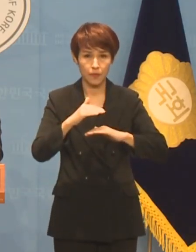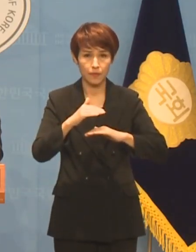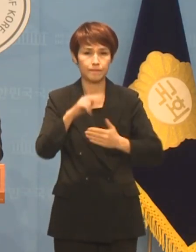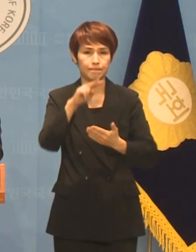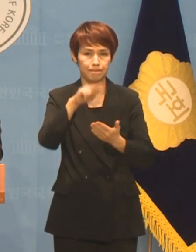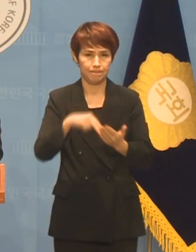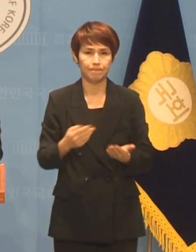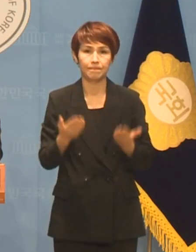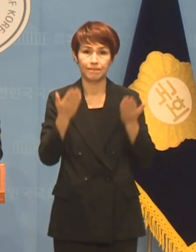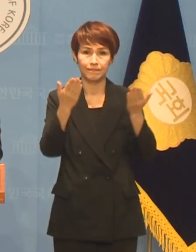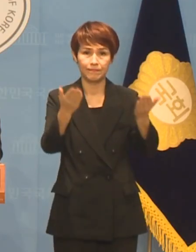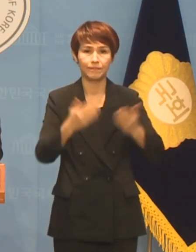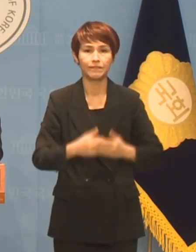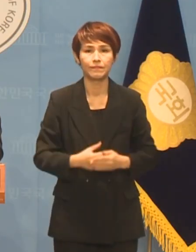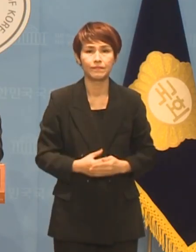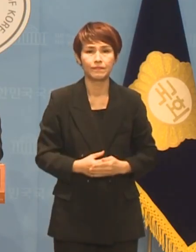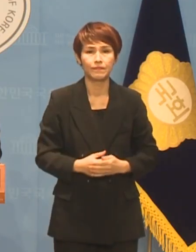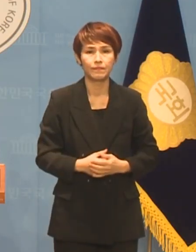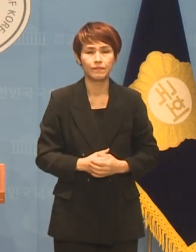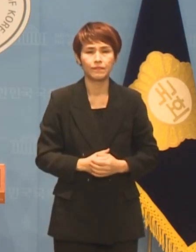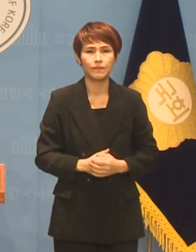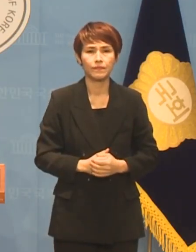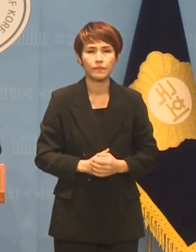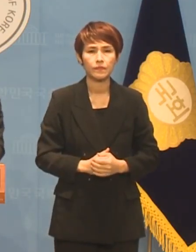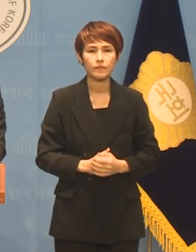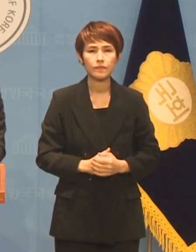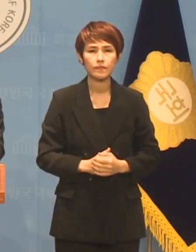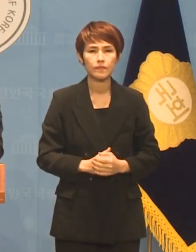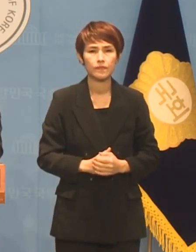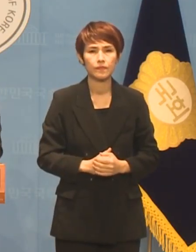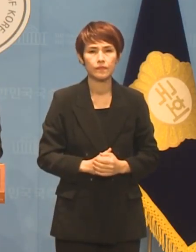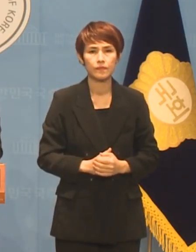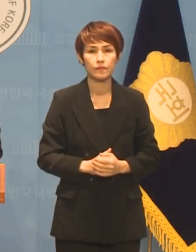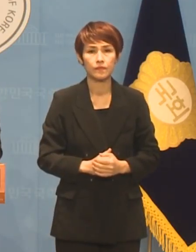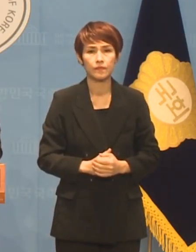따라서 낭독하도록 하겠습니다.